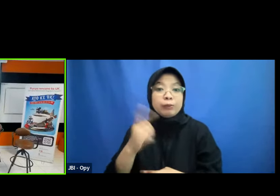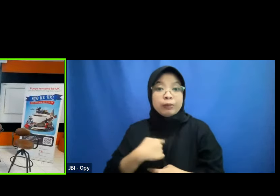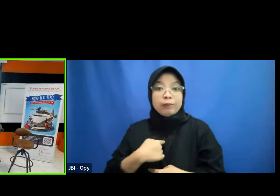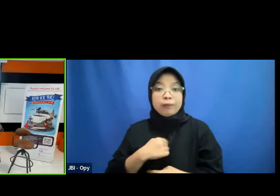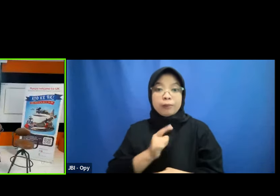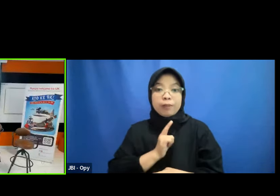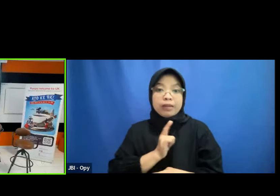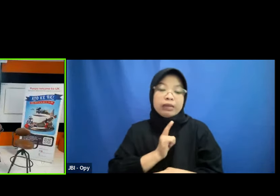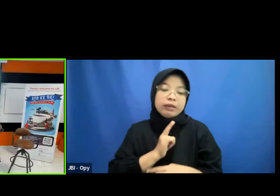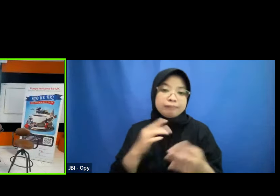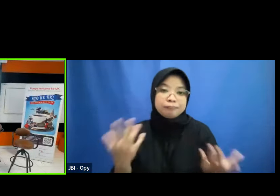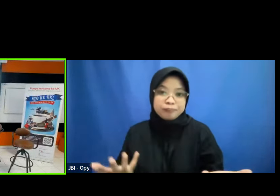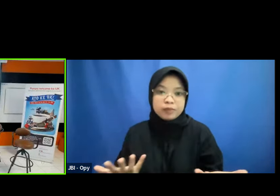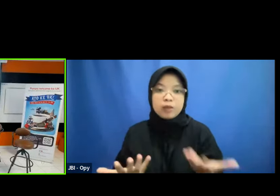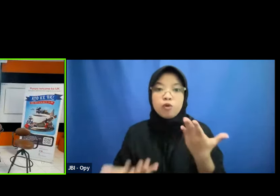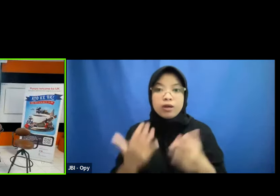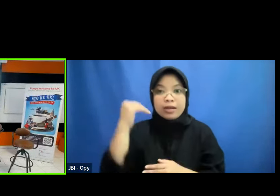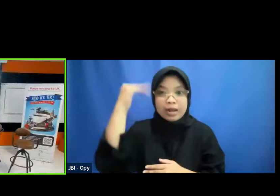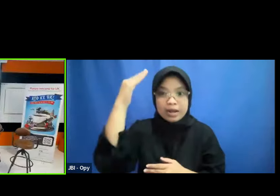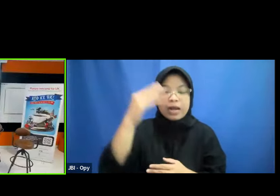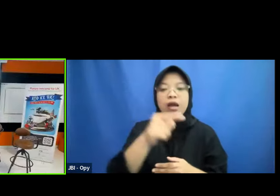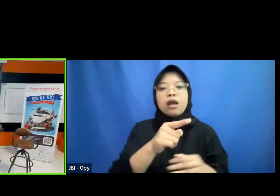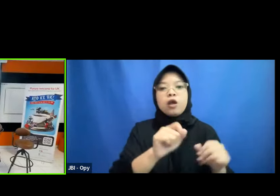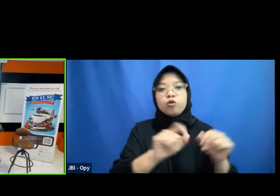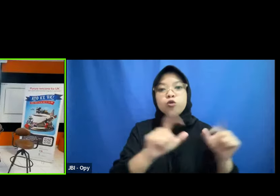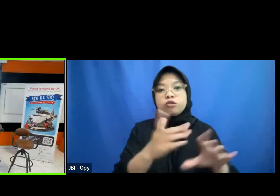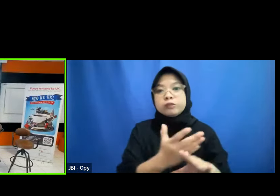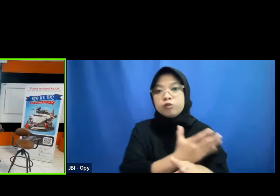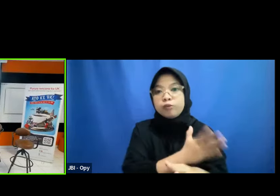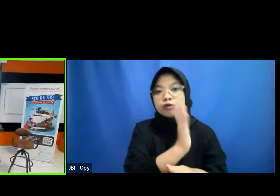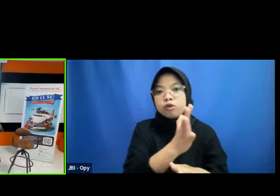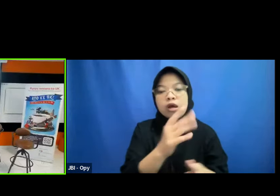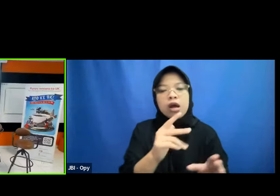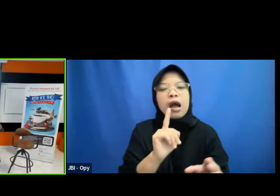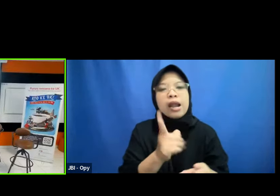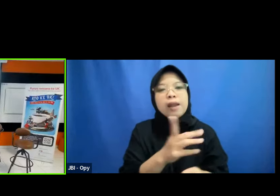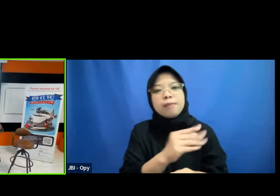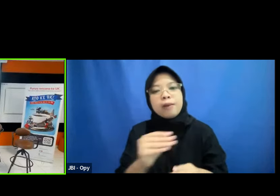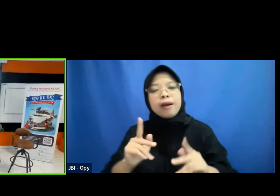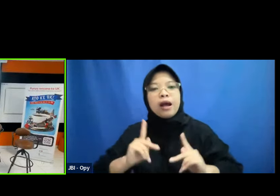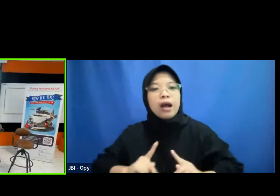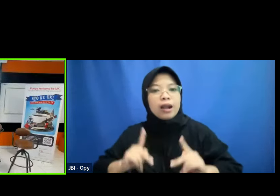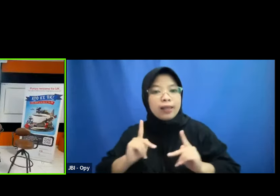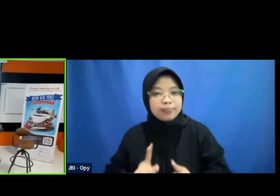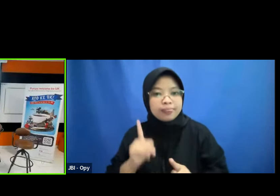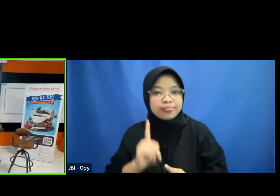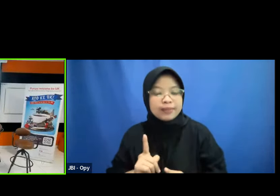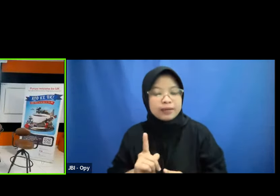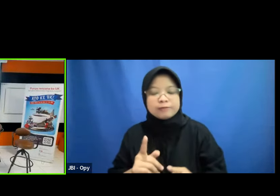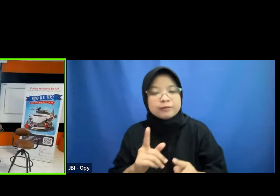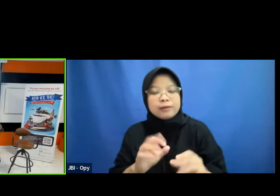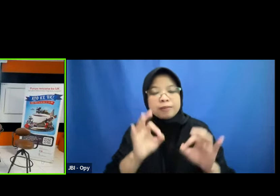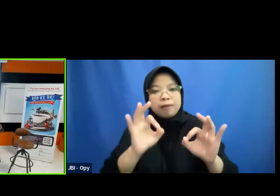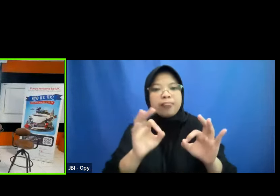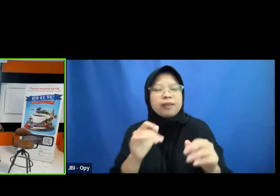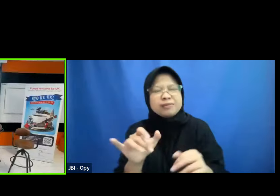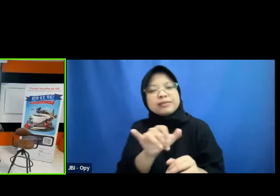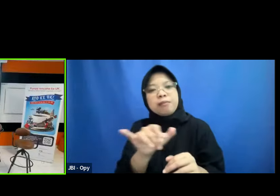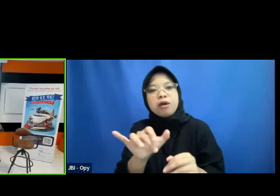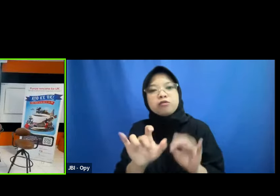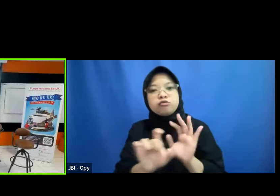personally mungkin dari kakak-kakak alumni yang lain juga ini tuh adalah beberapa karakteristik yang chevenening banget menurut aku